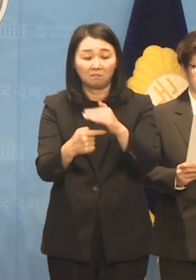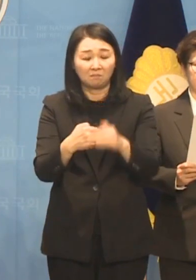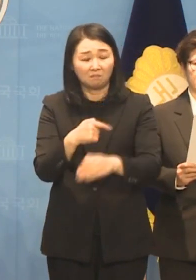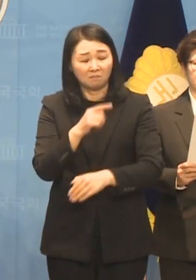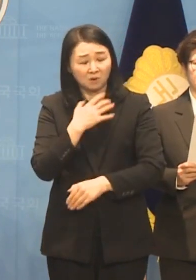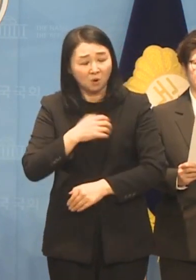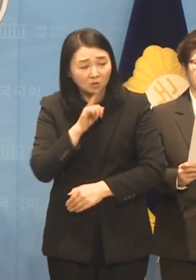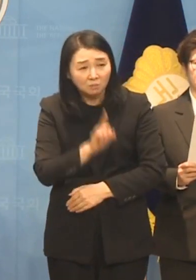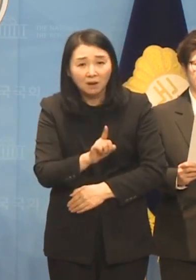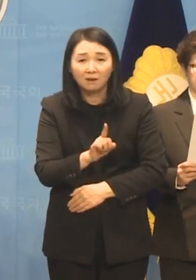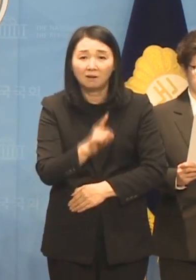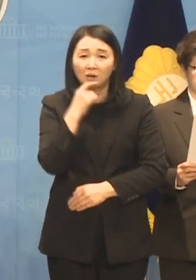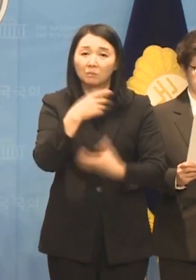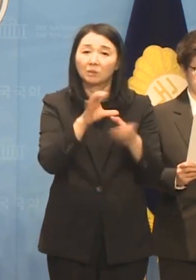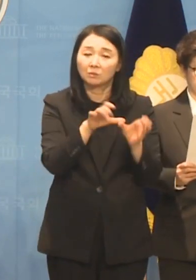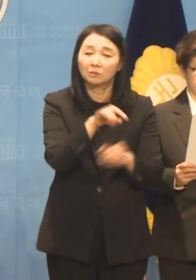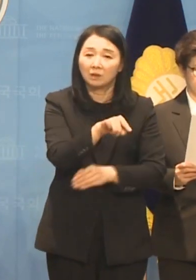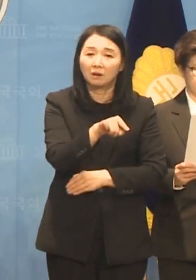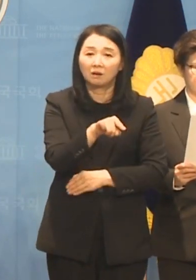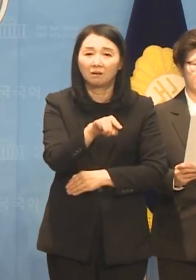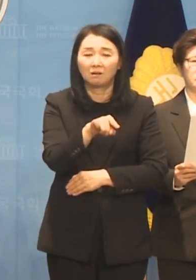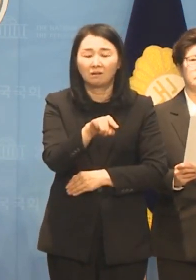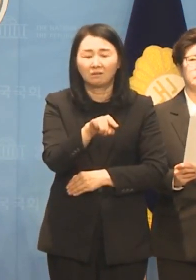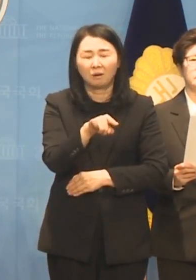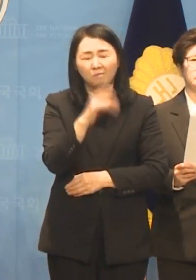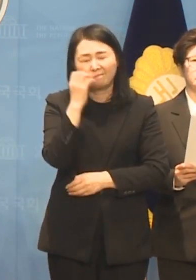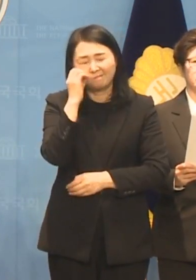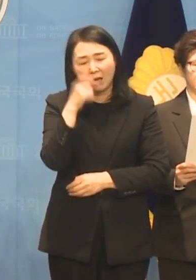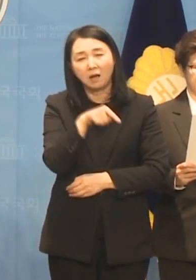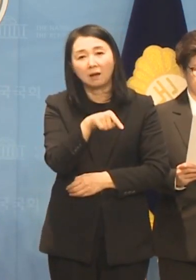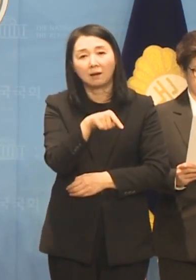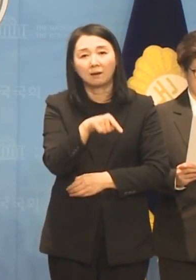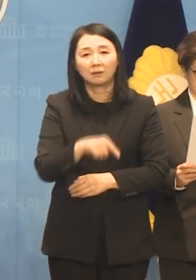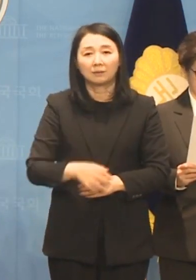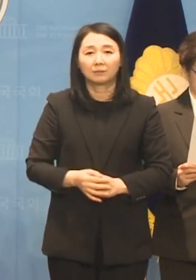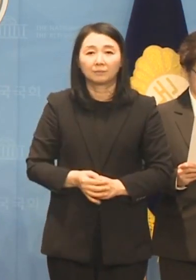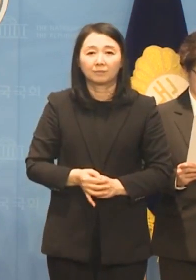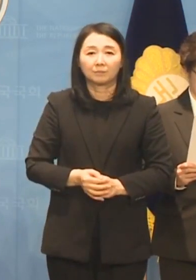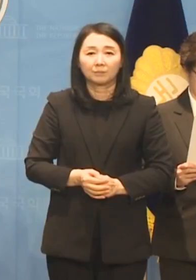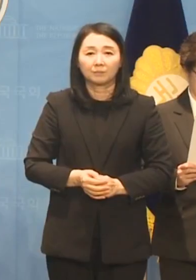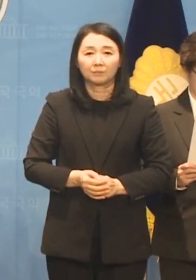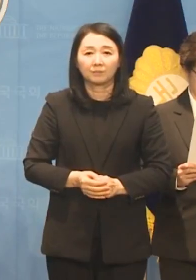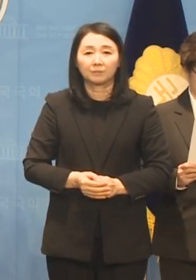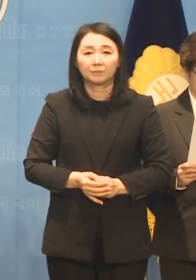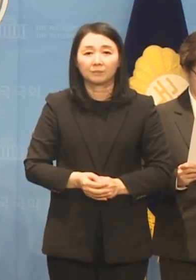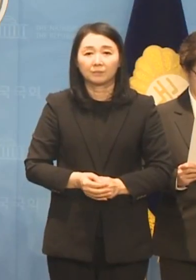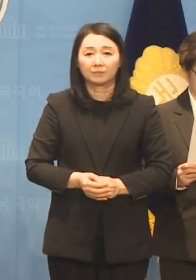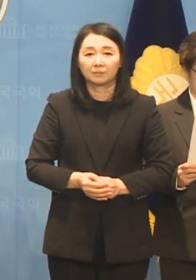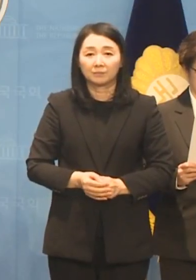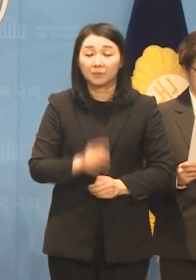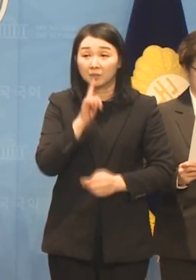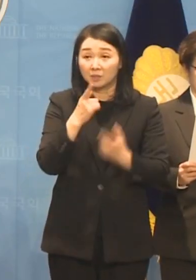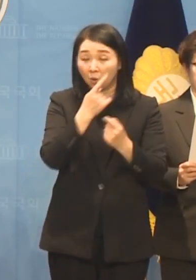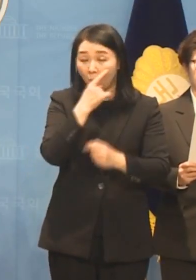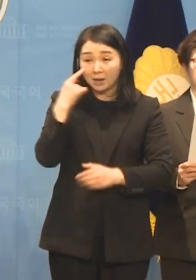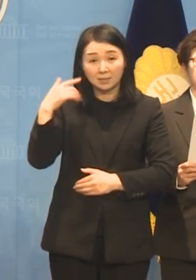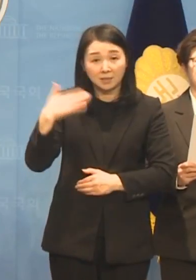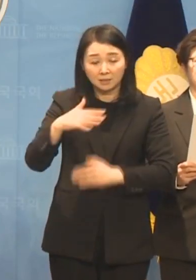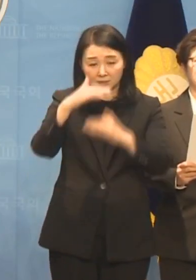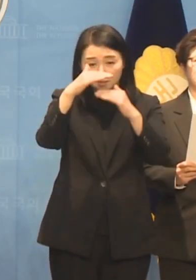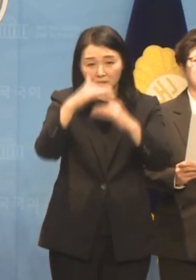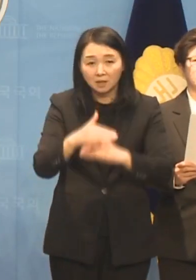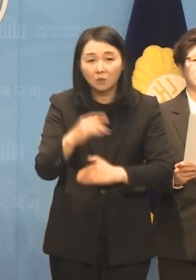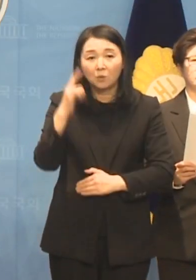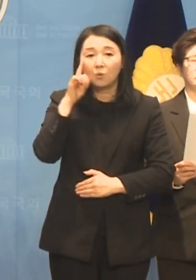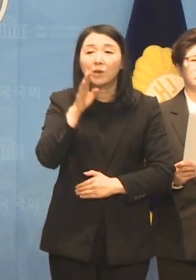것은 민주당의 망상의 발로라고밖에 볼 수가 없습니다. 이처럼 확인되지 않은 내용들을